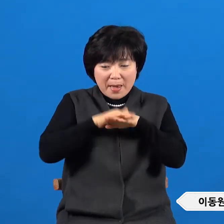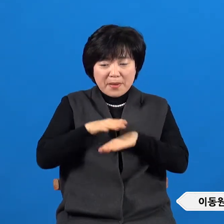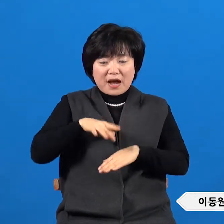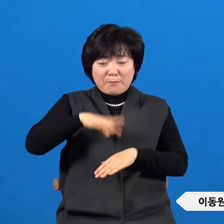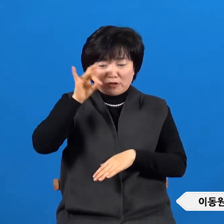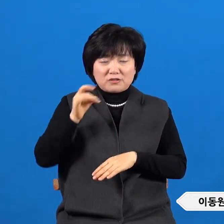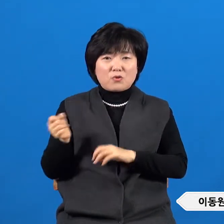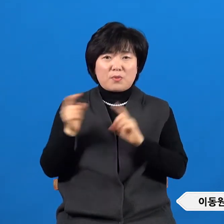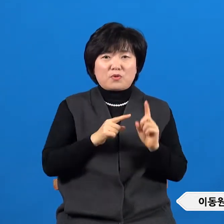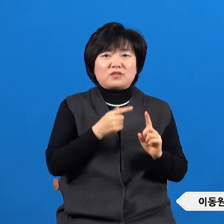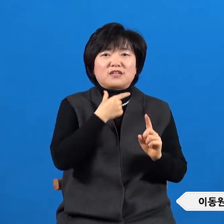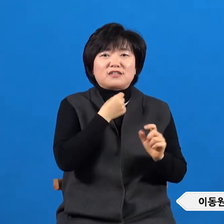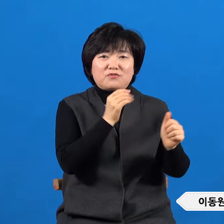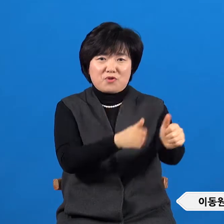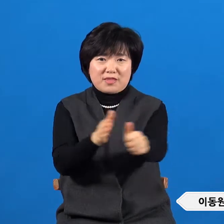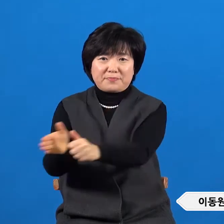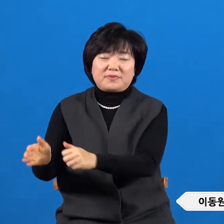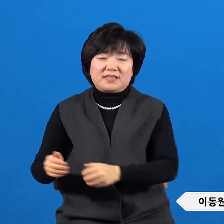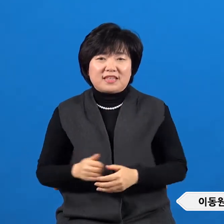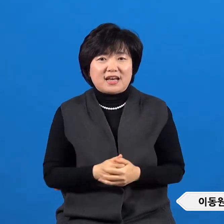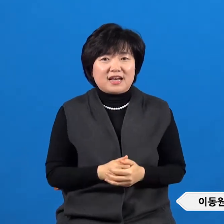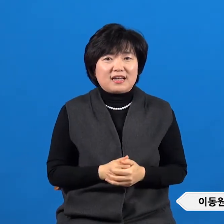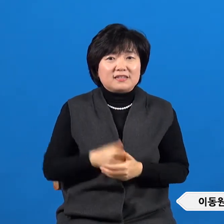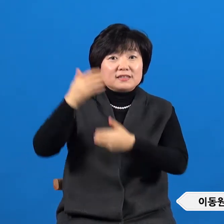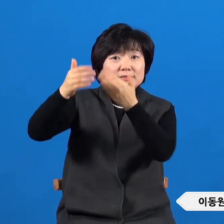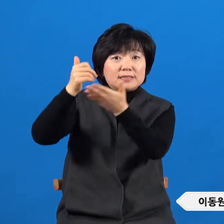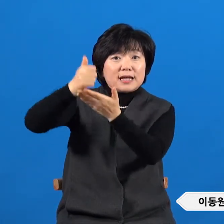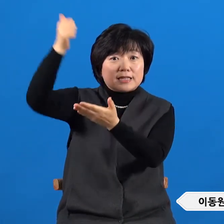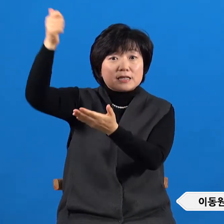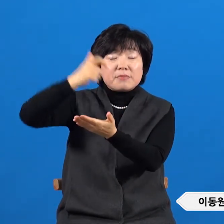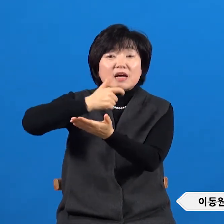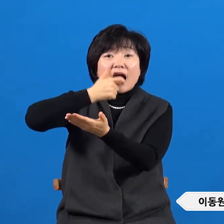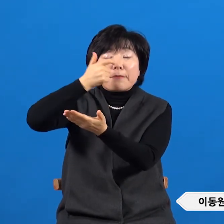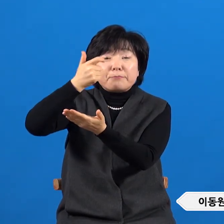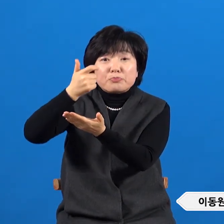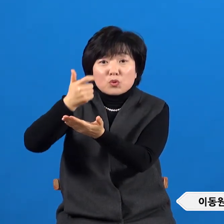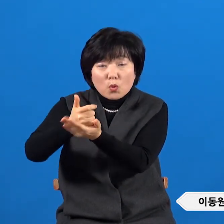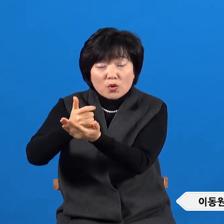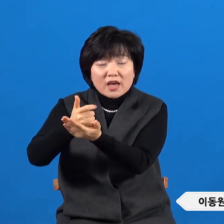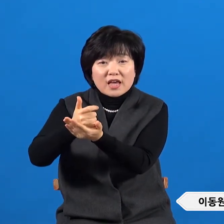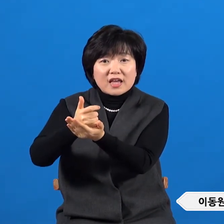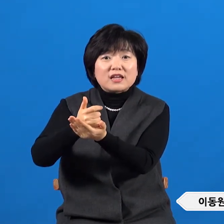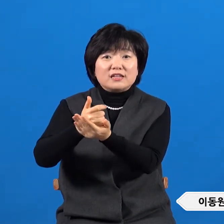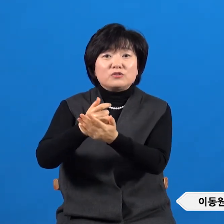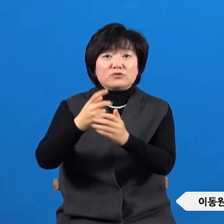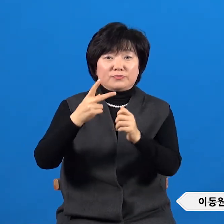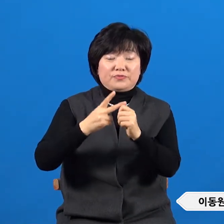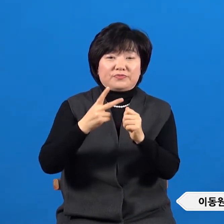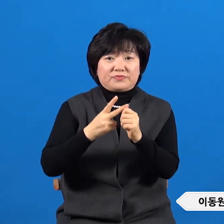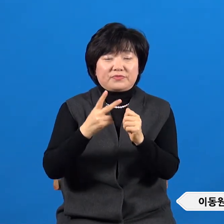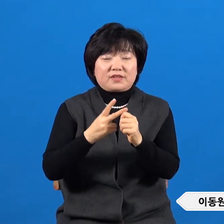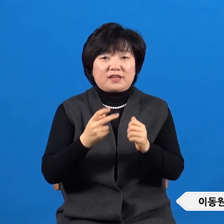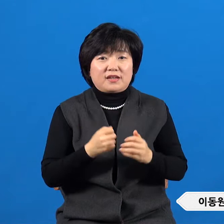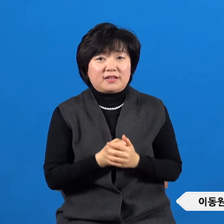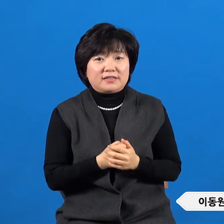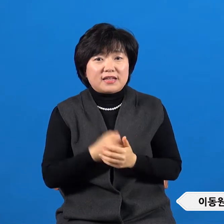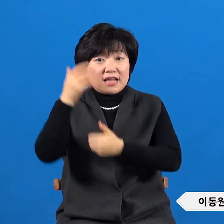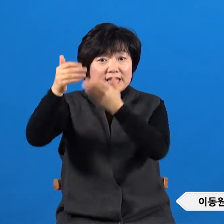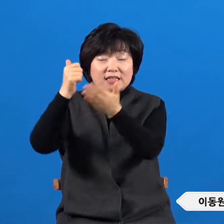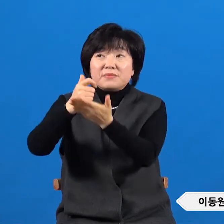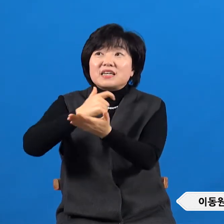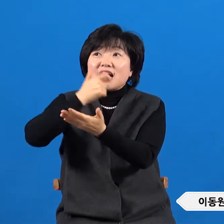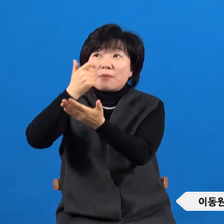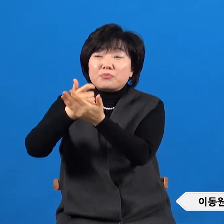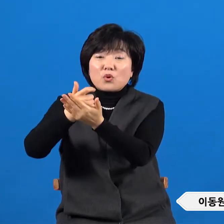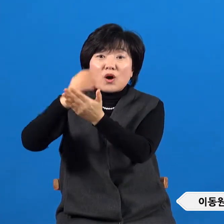예배가 회복되기를 주의 이름으로 축원합니다. 하나님의 감동에 또 다른 한 차원이 있습니다. 하나님이